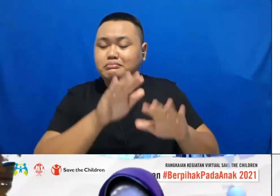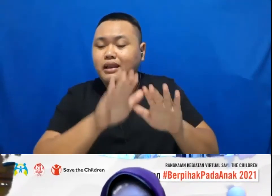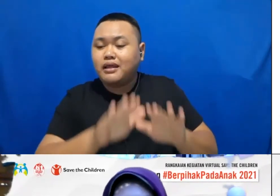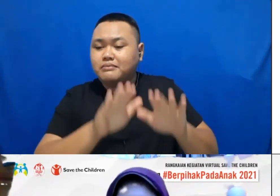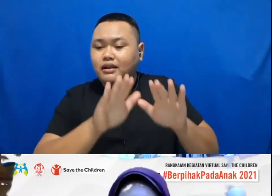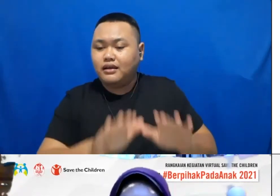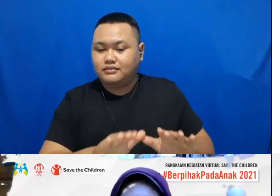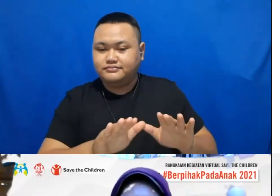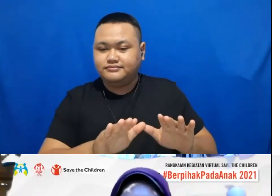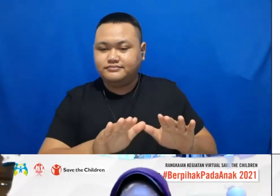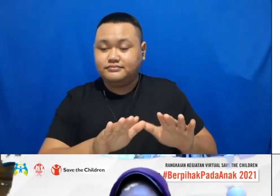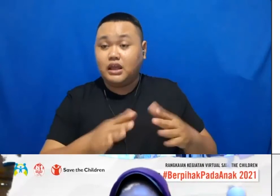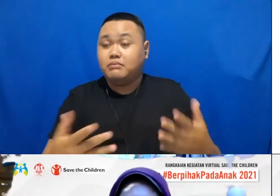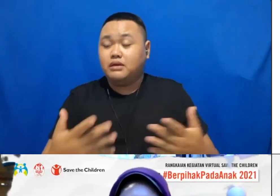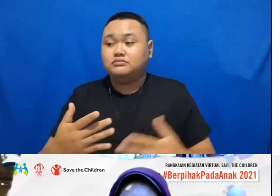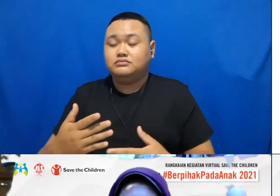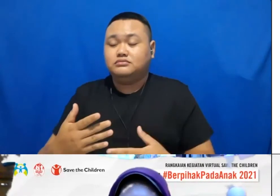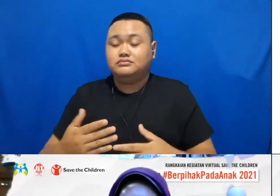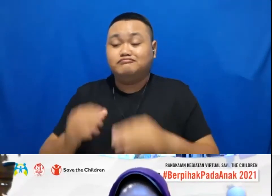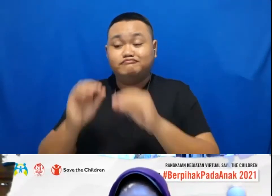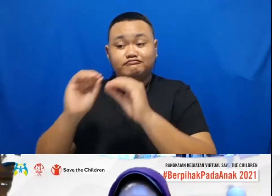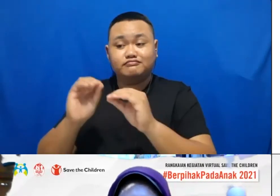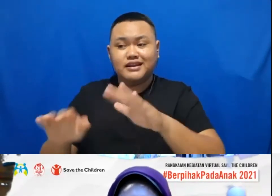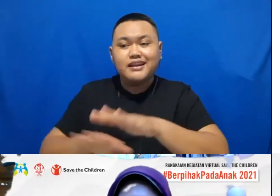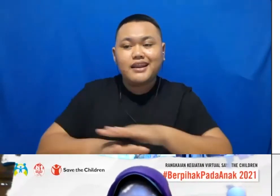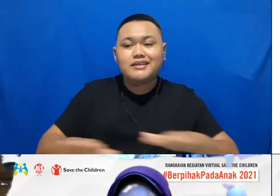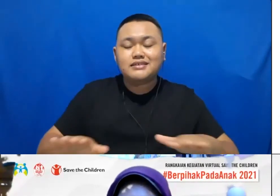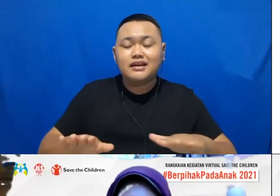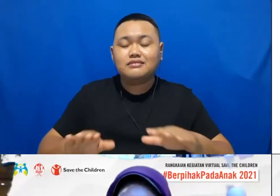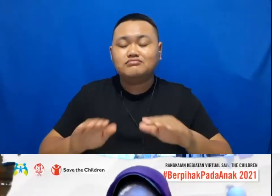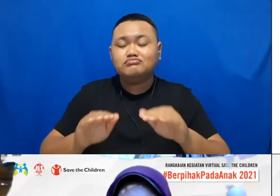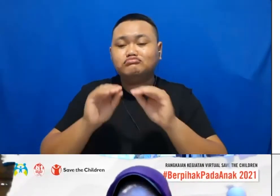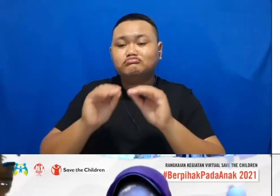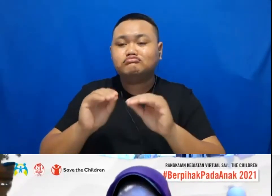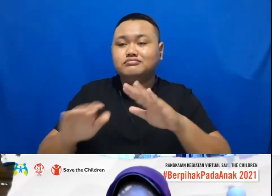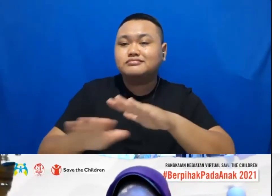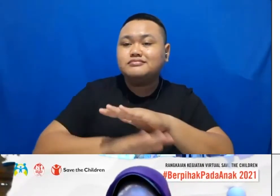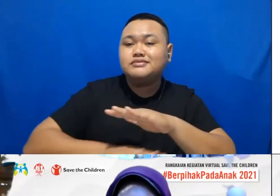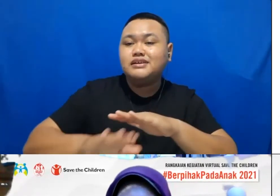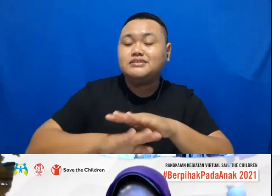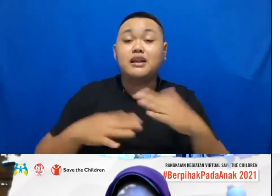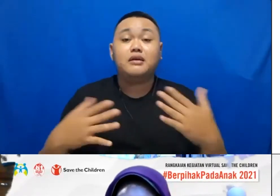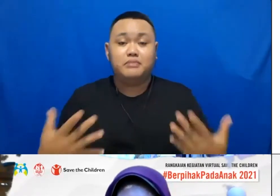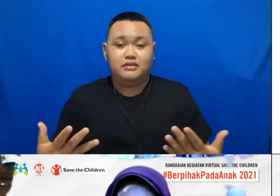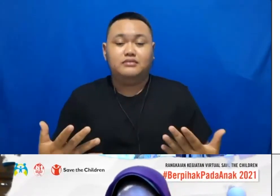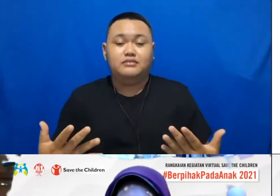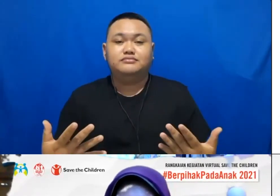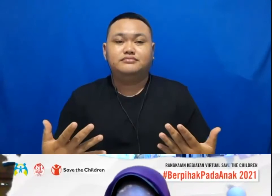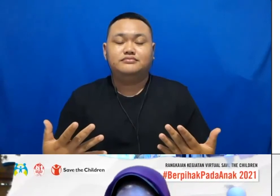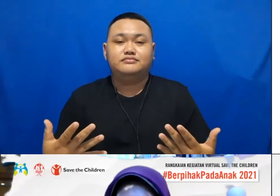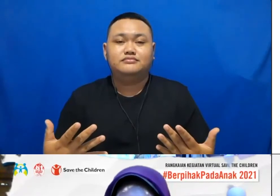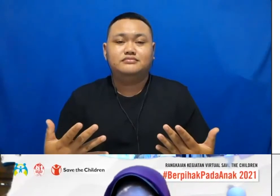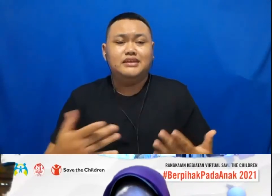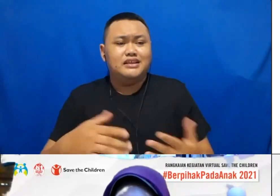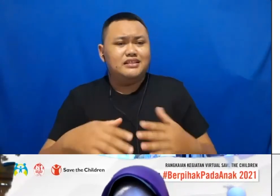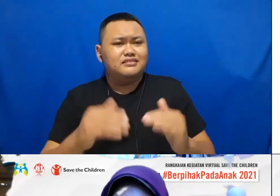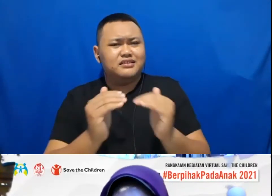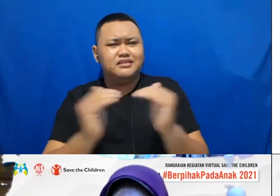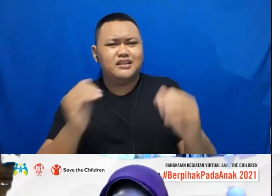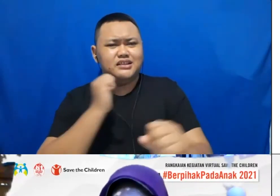dan kesempatan yang sama untuk mereka mengembangkan ide dan gagasan. Kemudian dalam konteks mereka